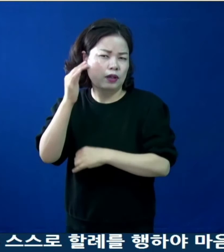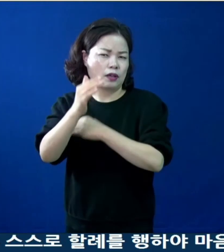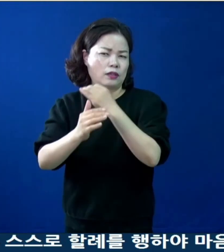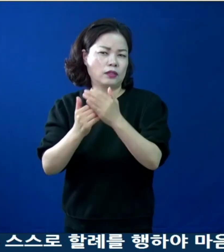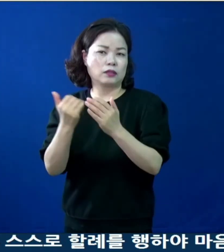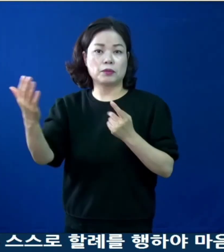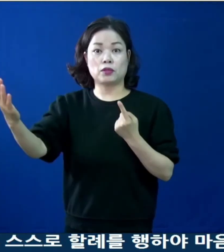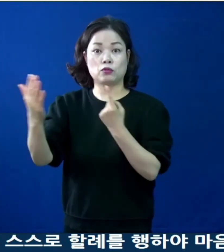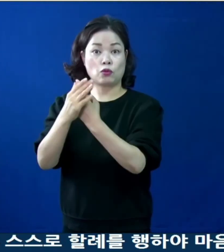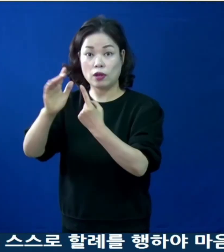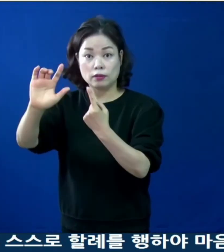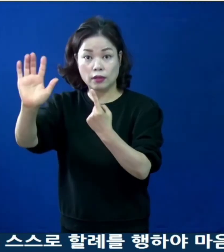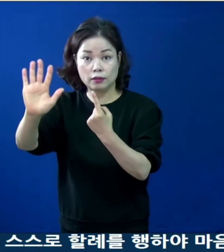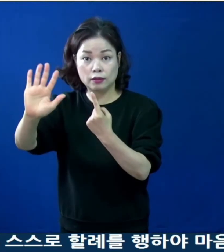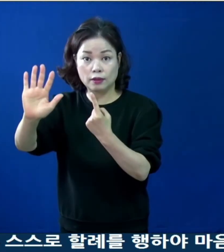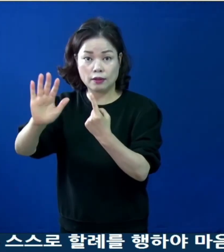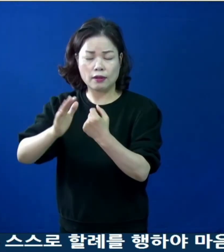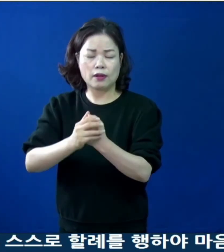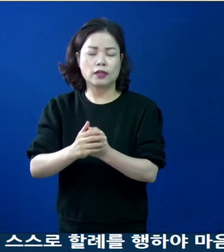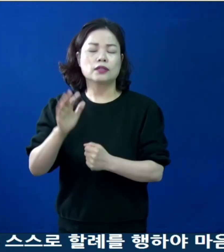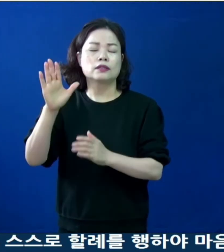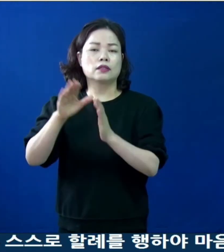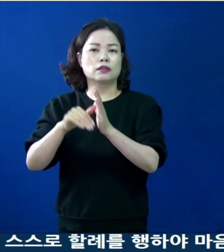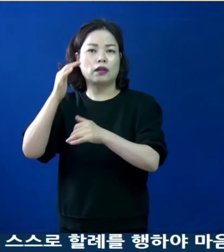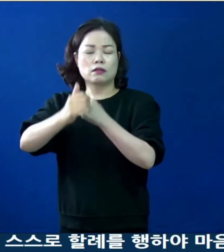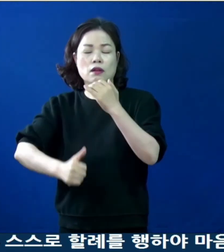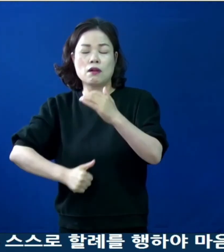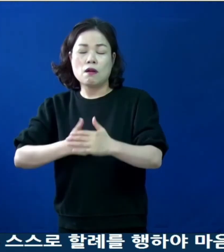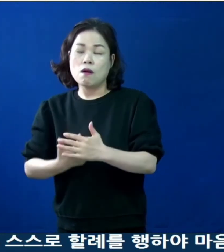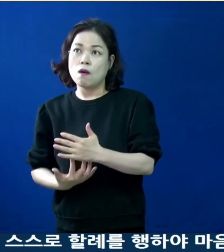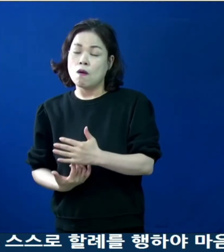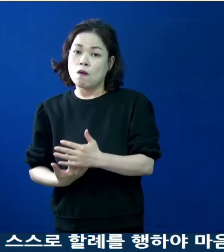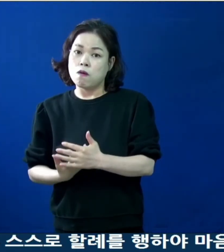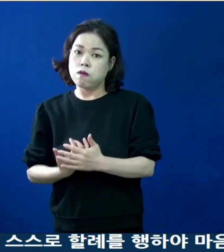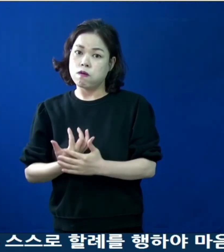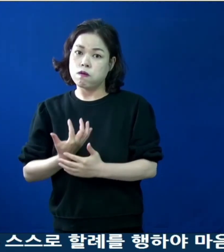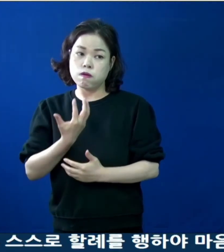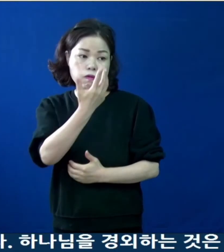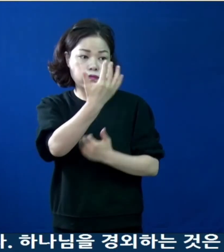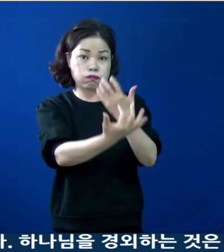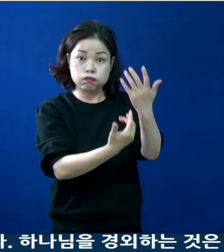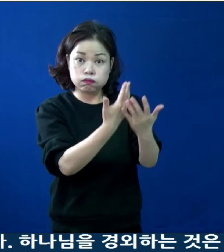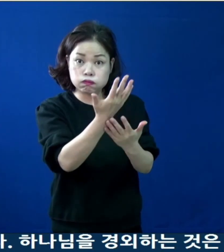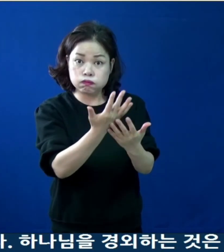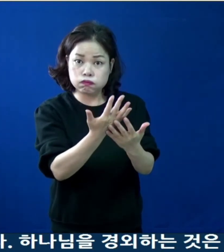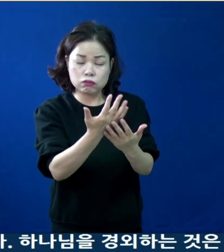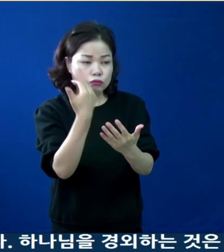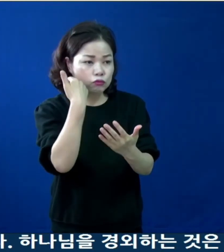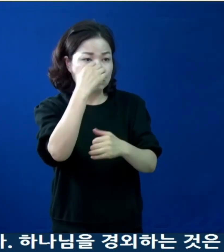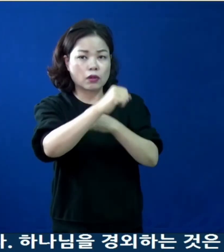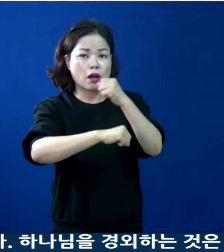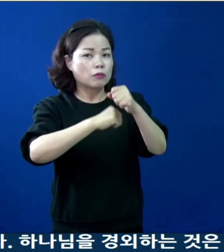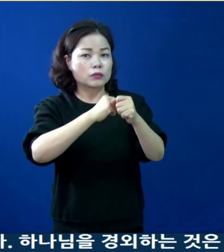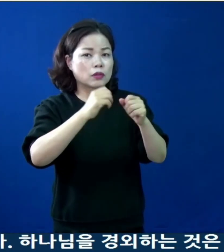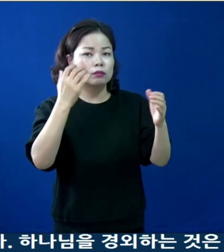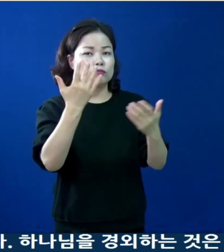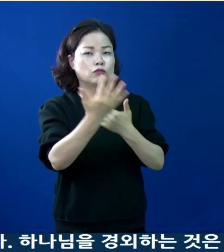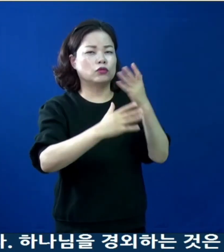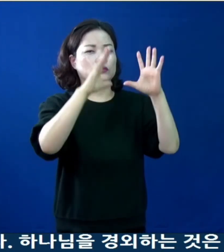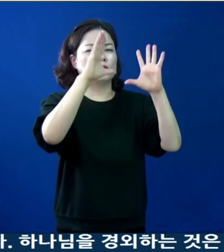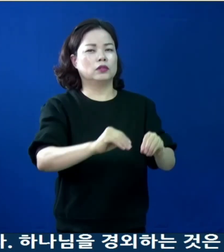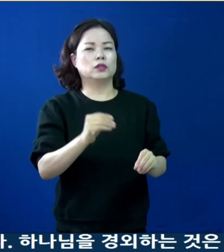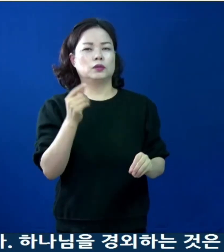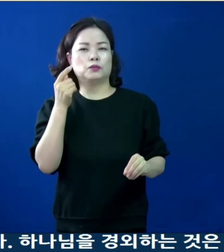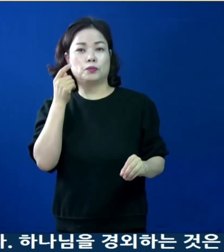속한 것이 아니죠. 그럴 때 여호와의 진노의 불이 우리를 사를 것이며 누구도 그 불을 끄지 못할 것이다 라고 성경은